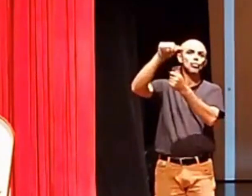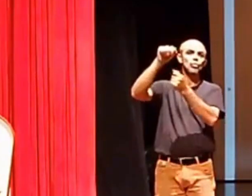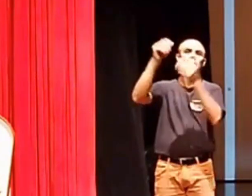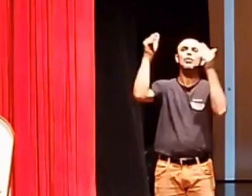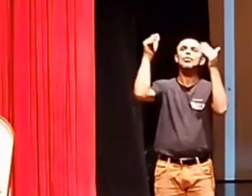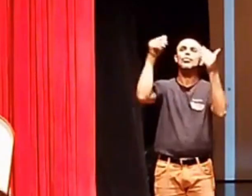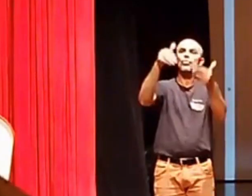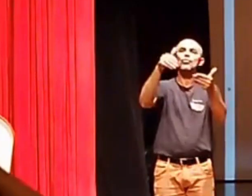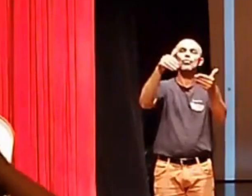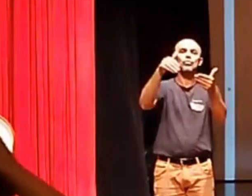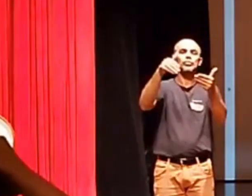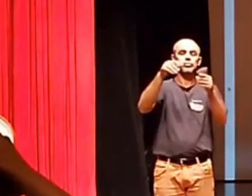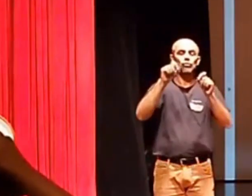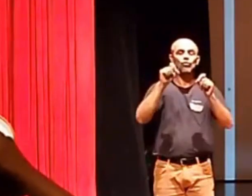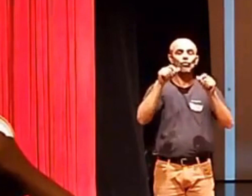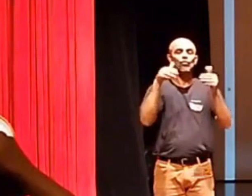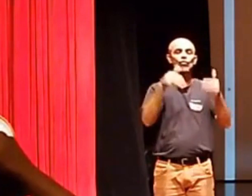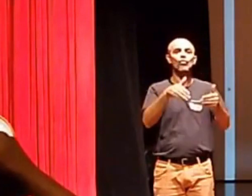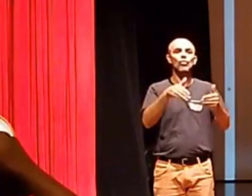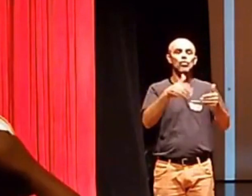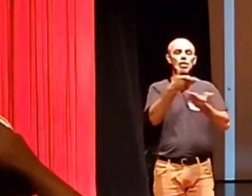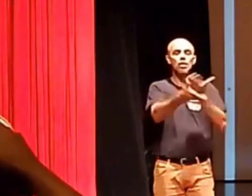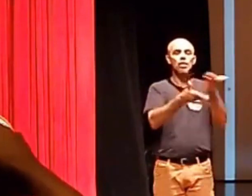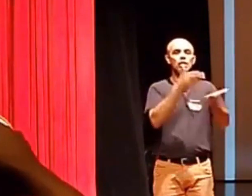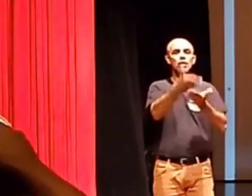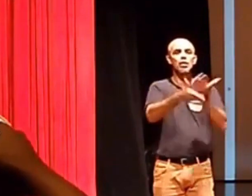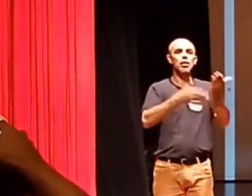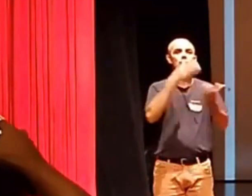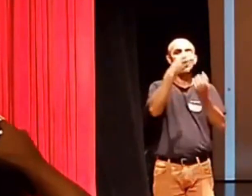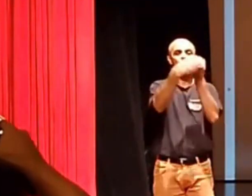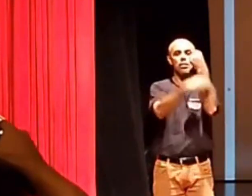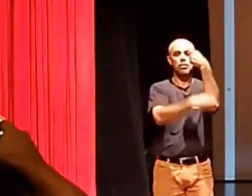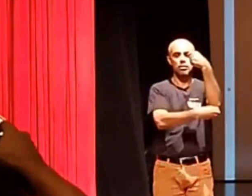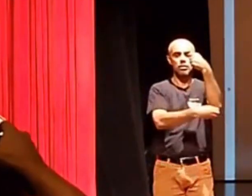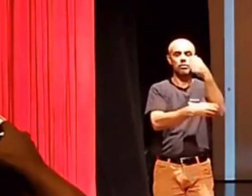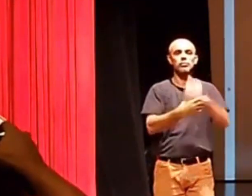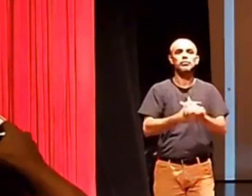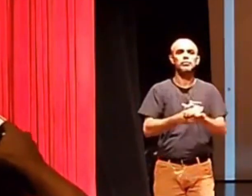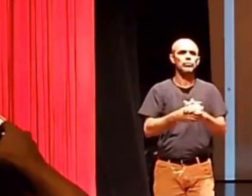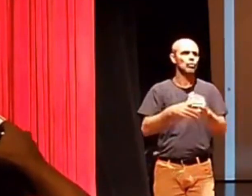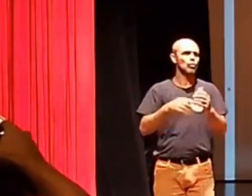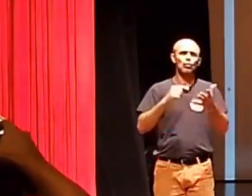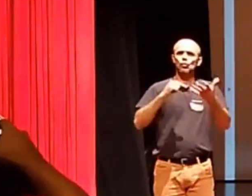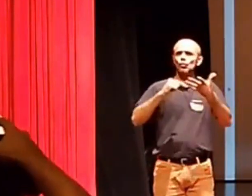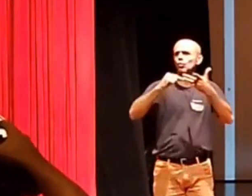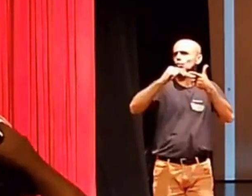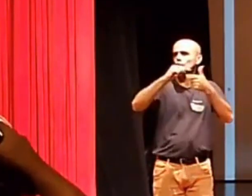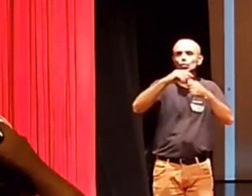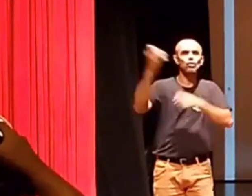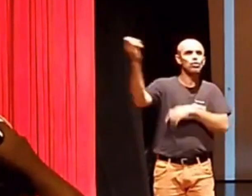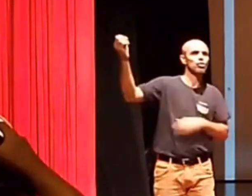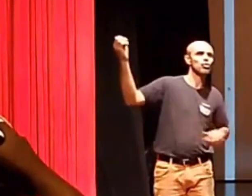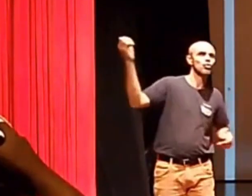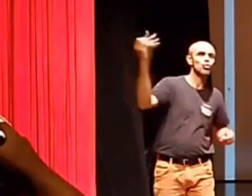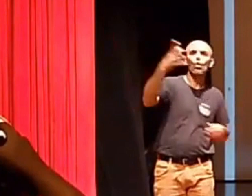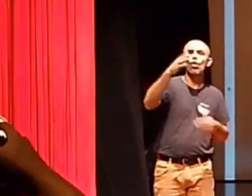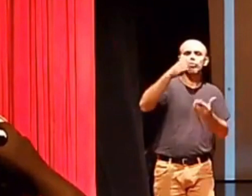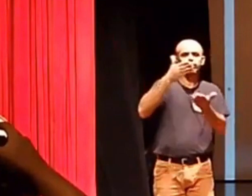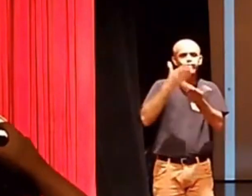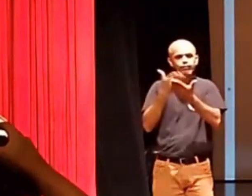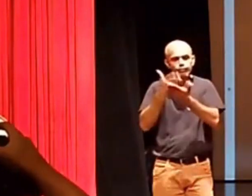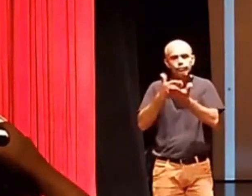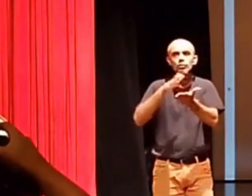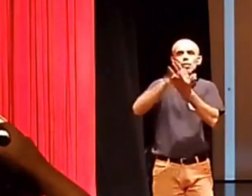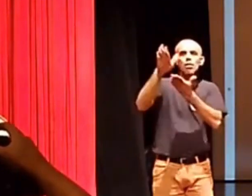voltada especificamente para o tratamento da escoliose. Então, tudo que há de mais atualizado a nível de